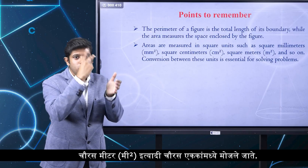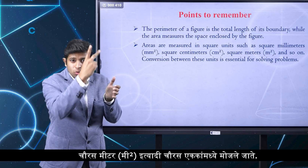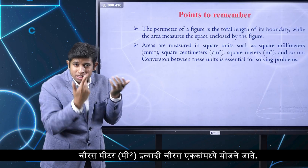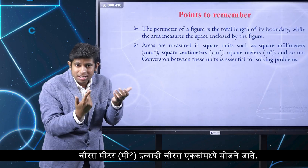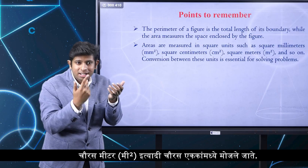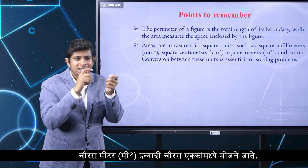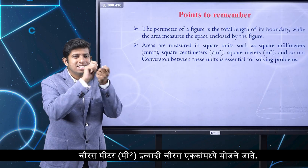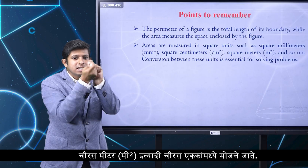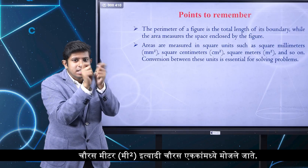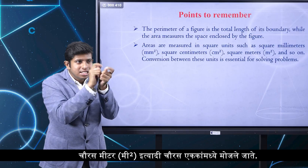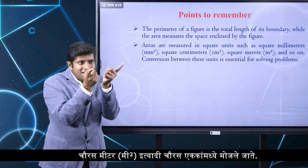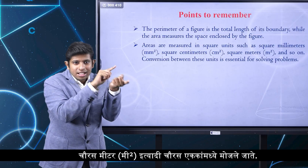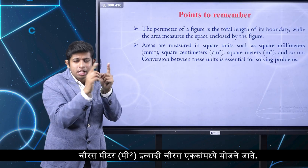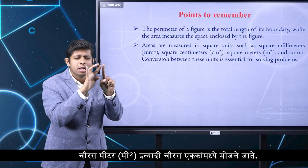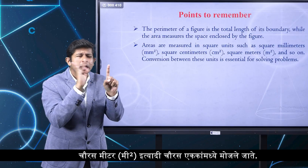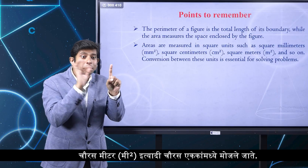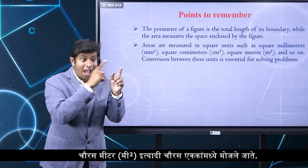चौरस एककांमध्ये मोजले जाते.